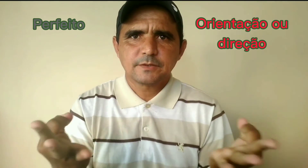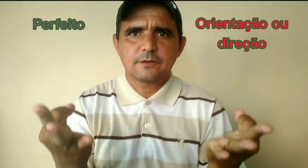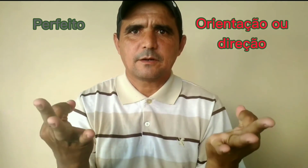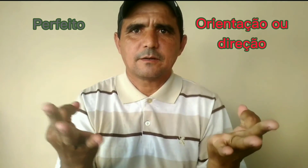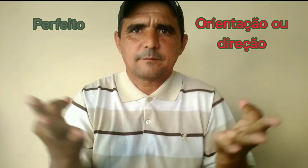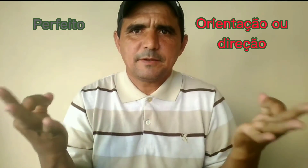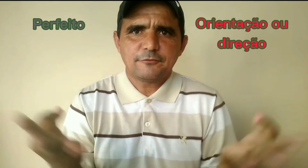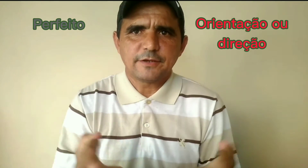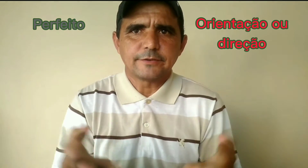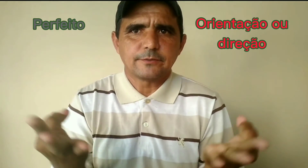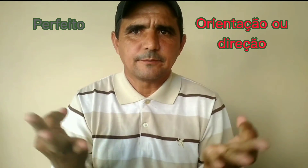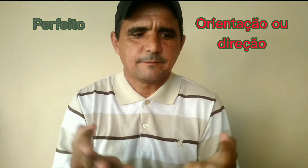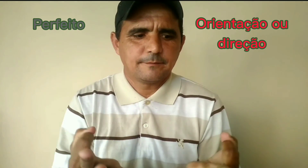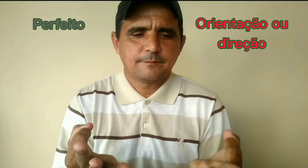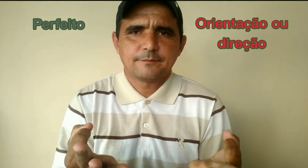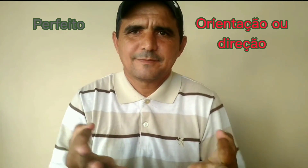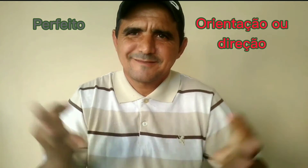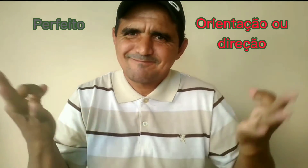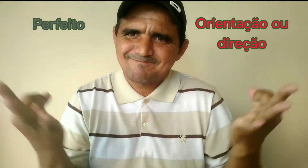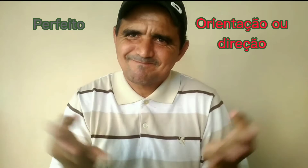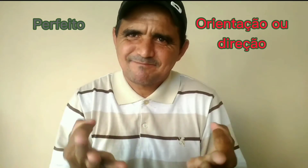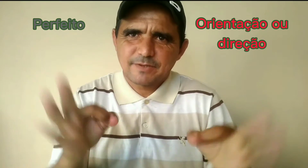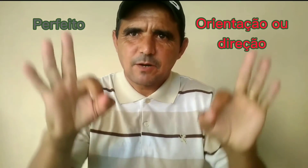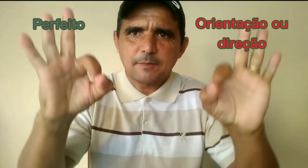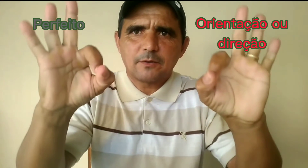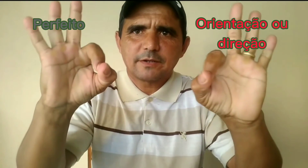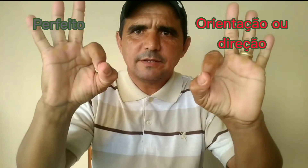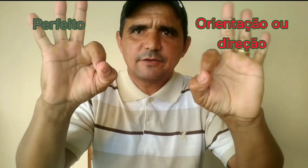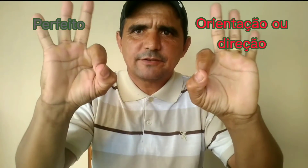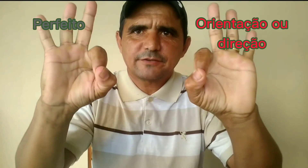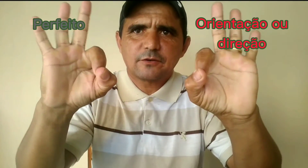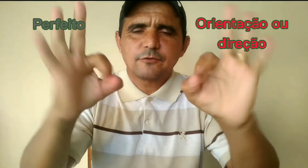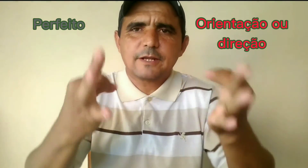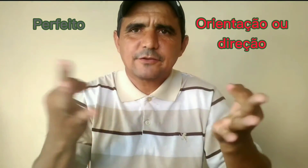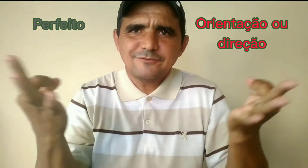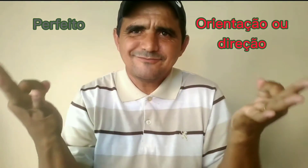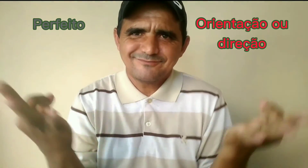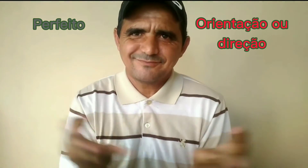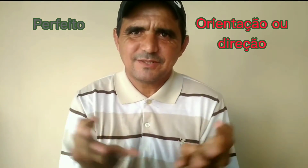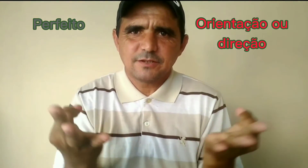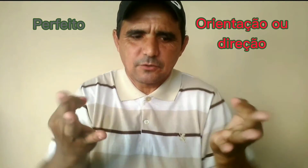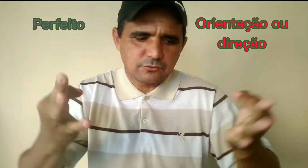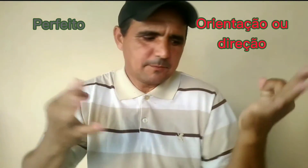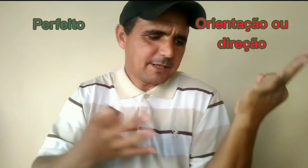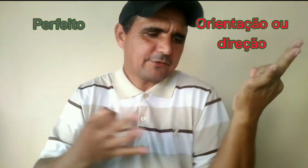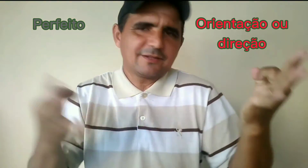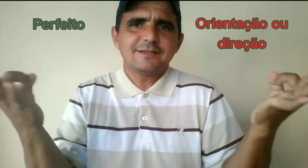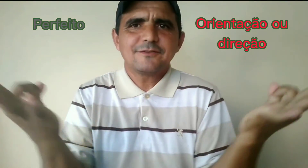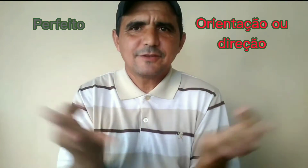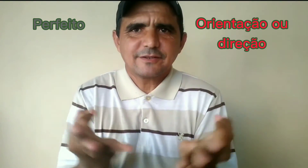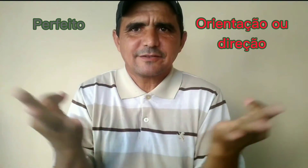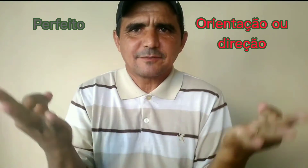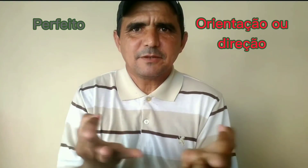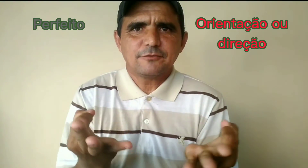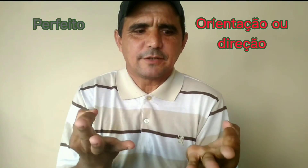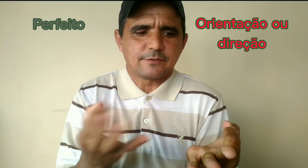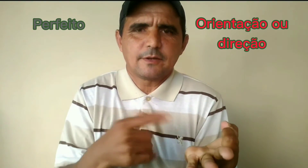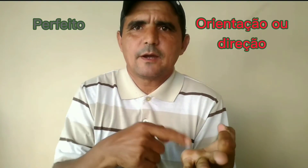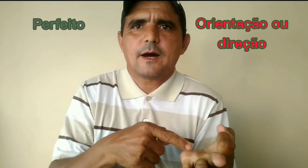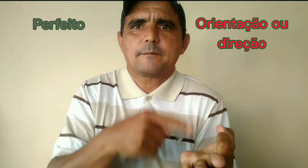Ó, perfeito. Pegou a mão aqui, fez essa configuração e encostou o braço aqui, né? Fez assim, perfeito. A